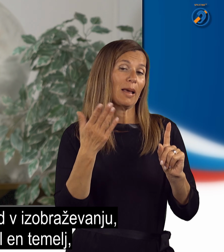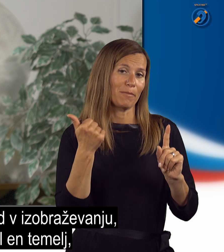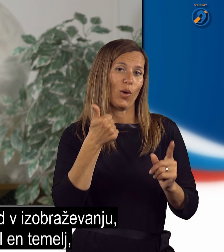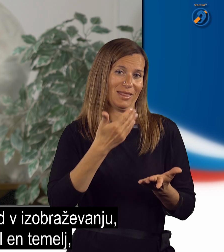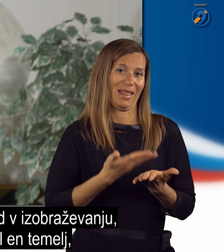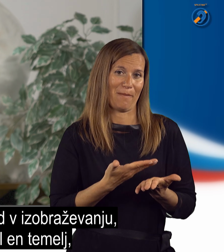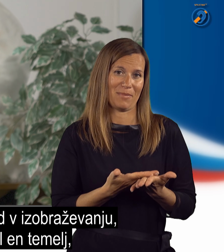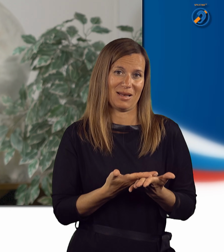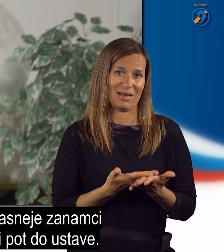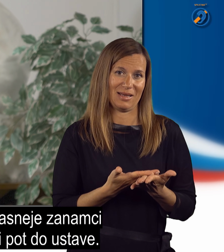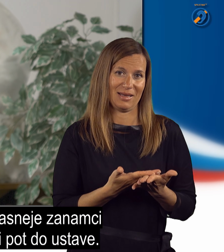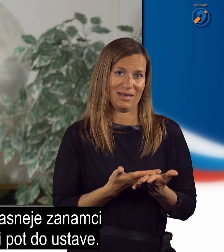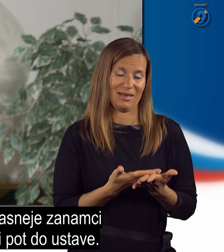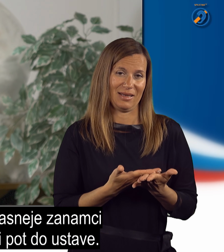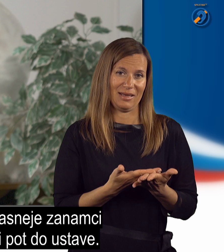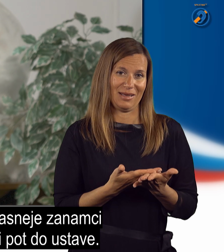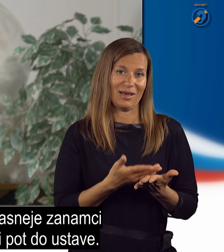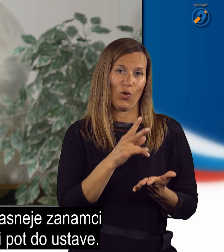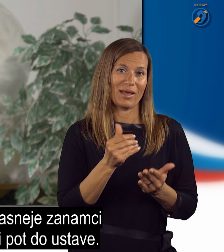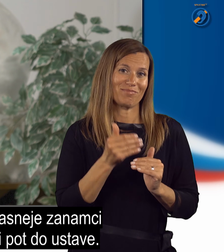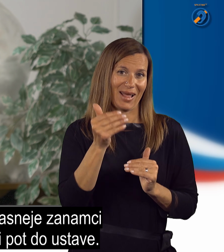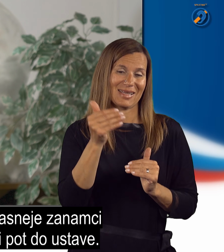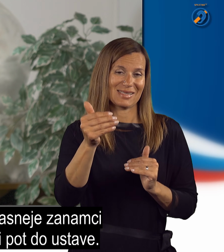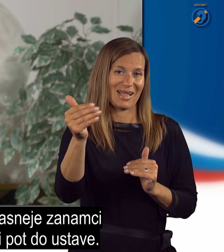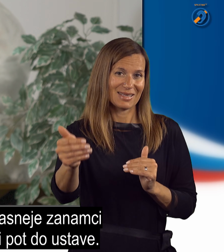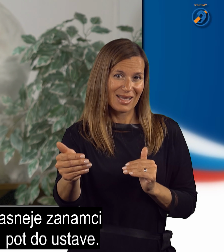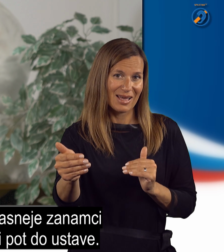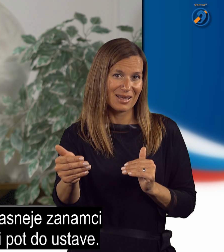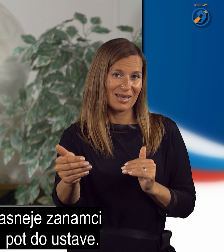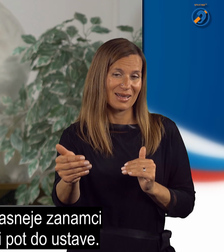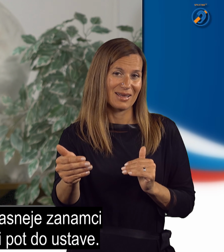bil en temelj, na katerem je kasneje